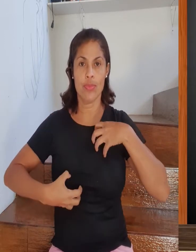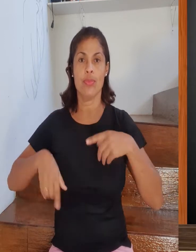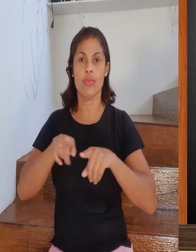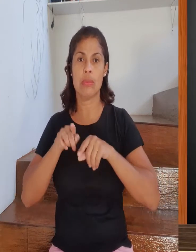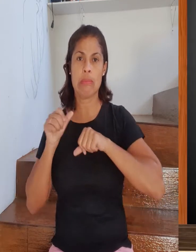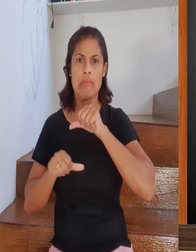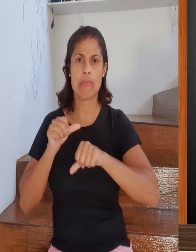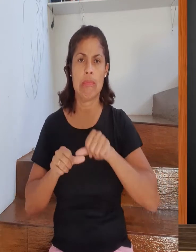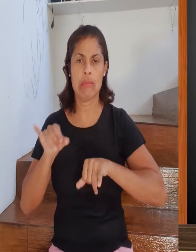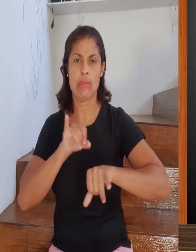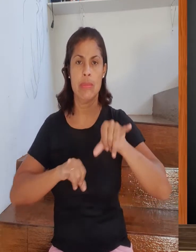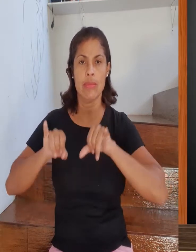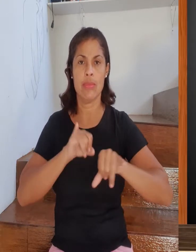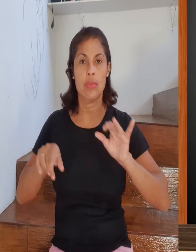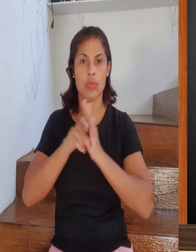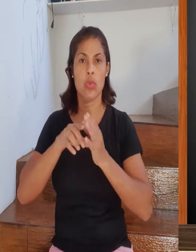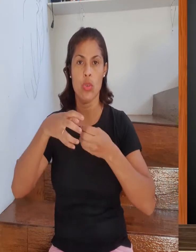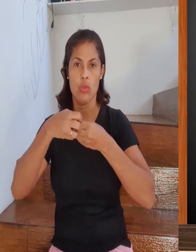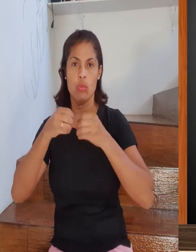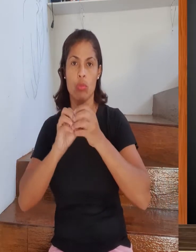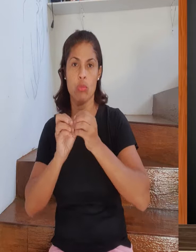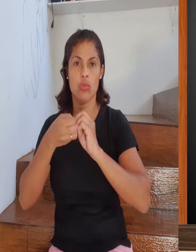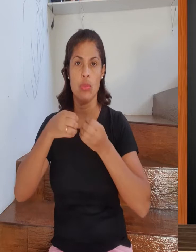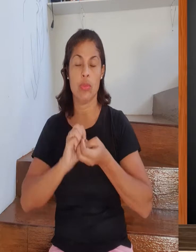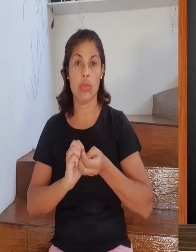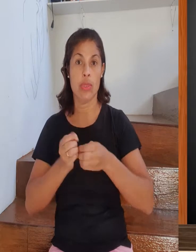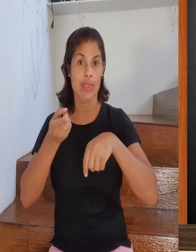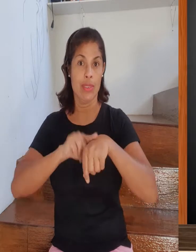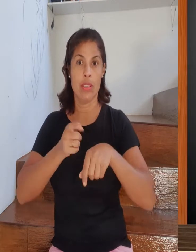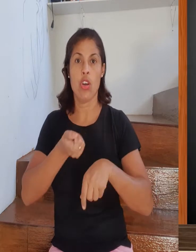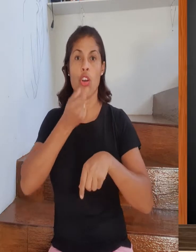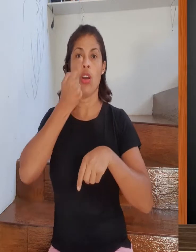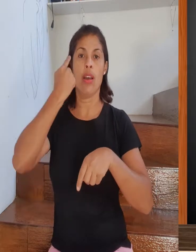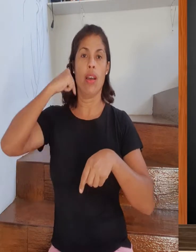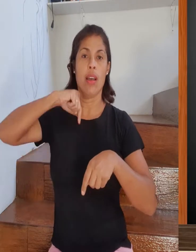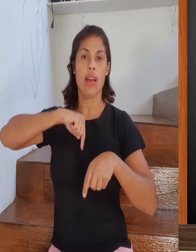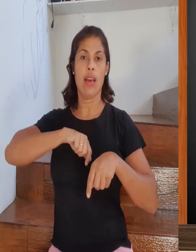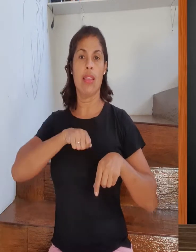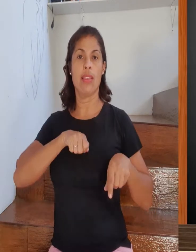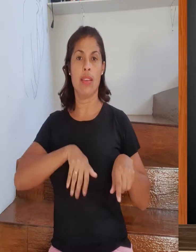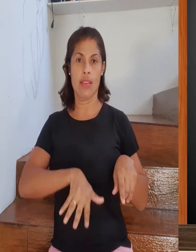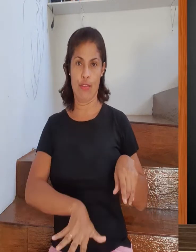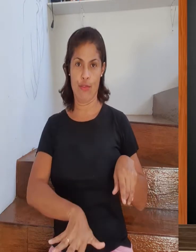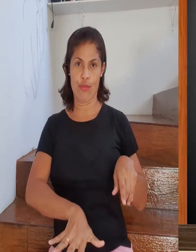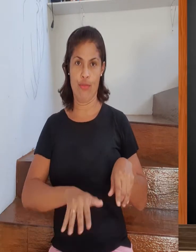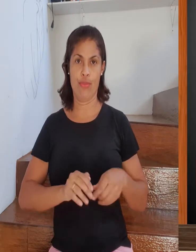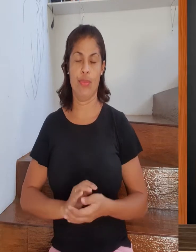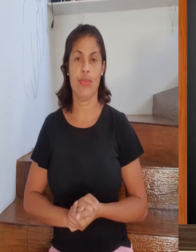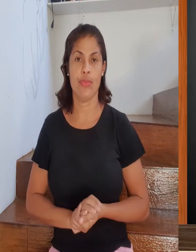e também as alterações químicas sofridas por suas moléculas, desde sua administração até a